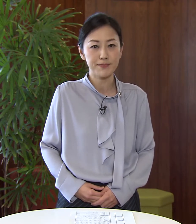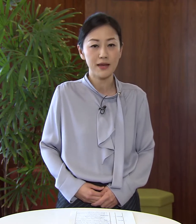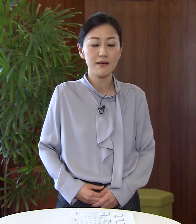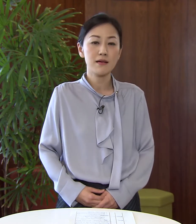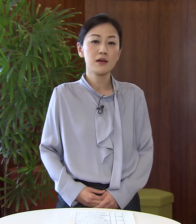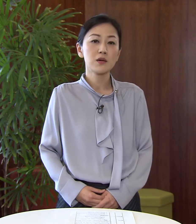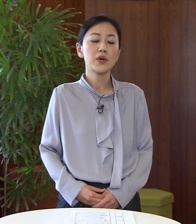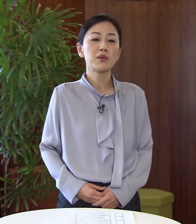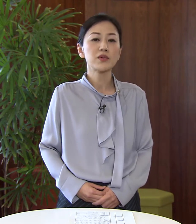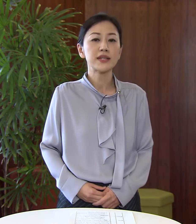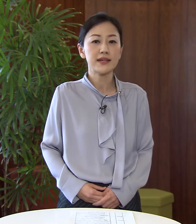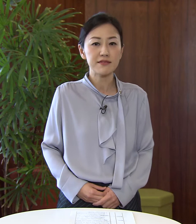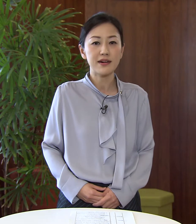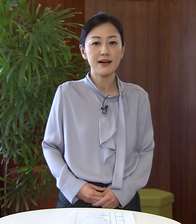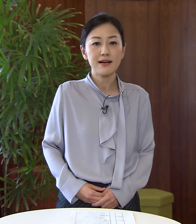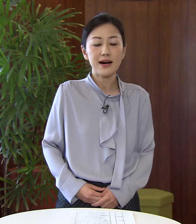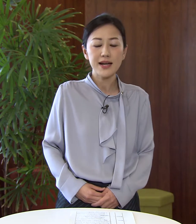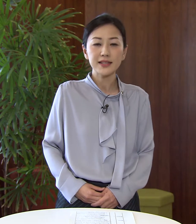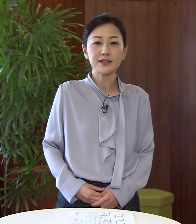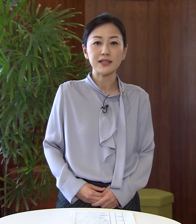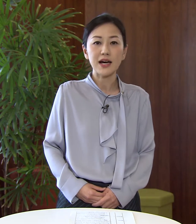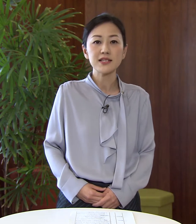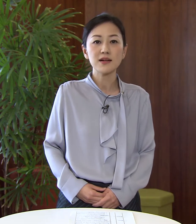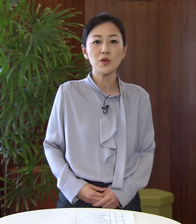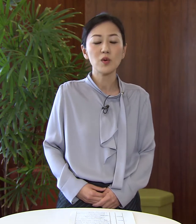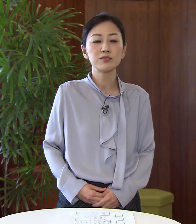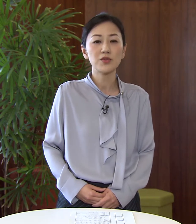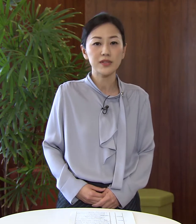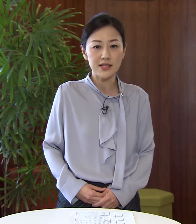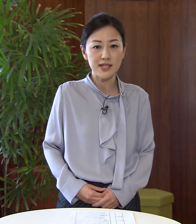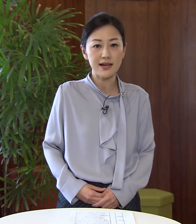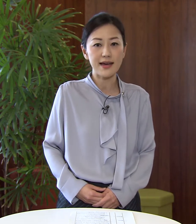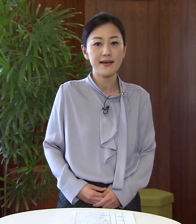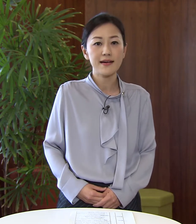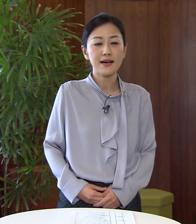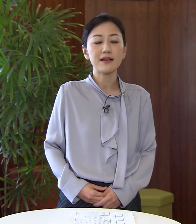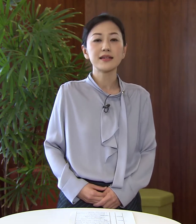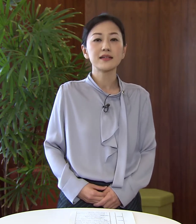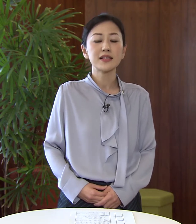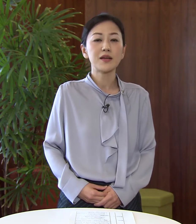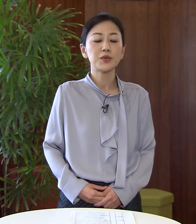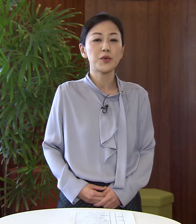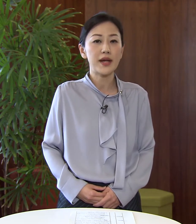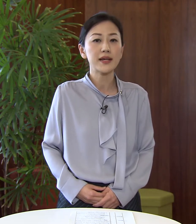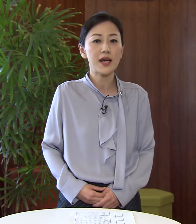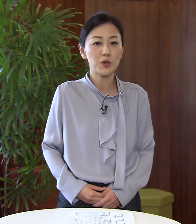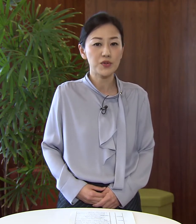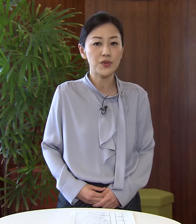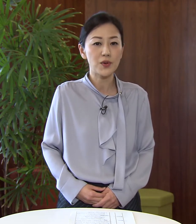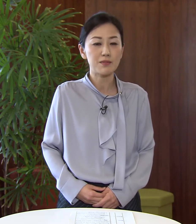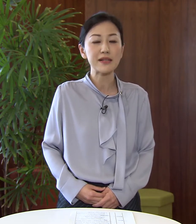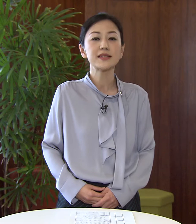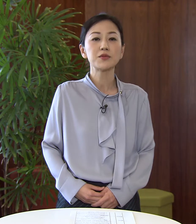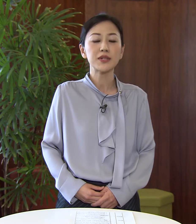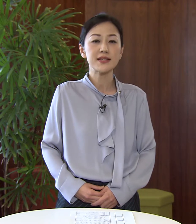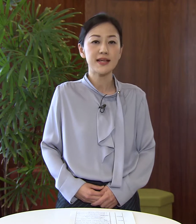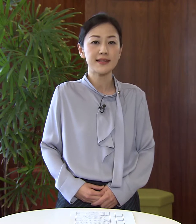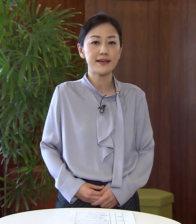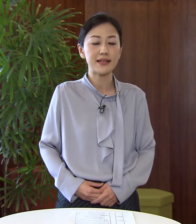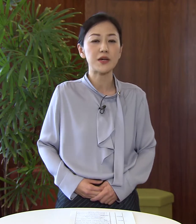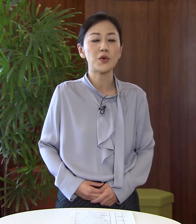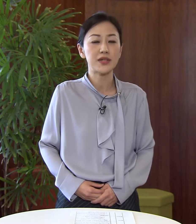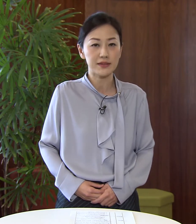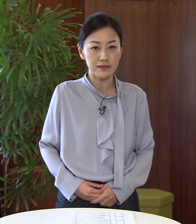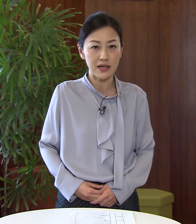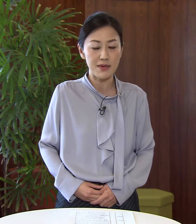。これを受けて県は新たに対策本部を立ち上げ、関係機関との連携のもと万全の体制